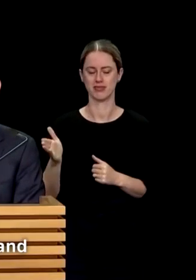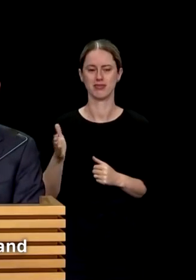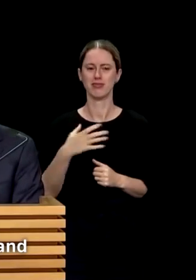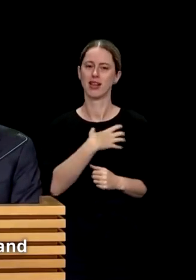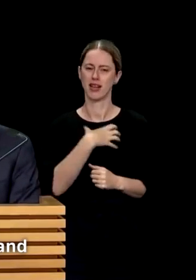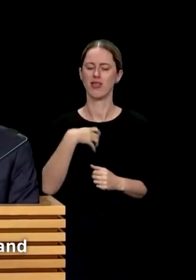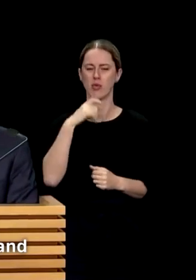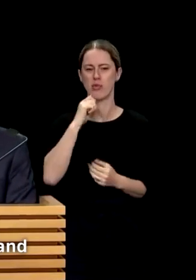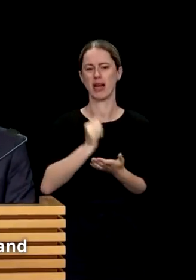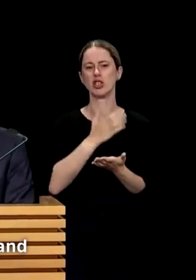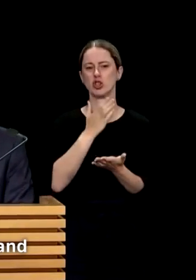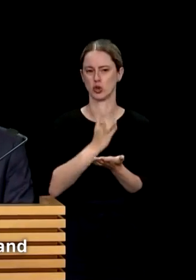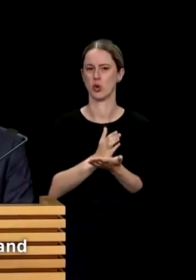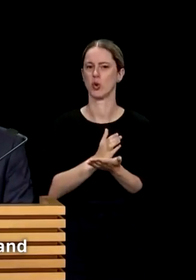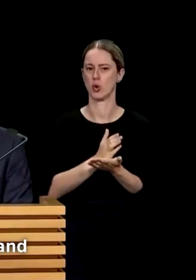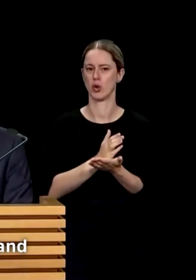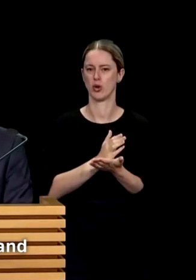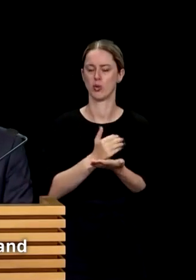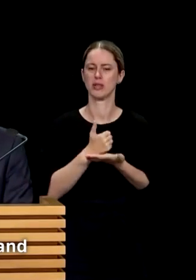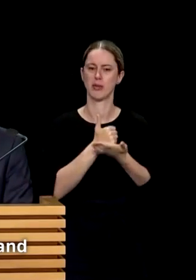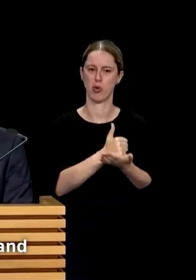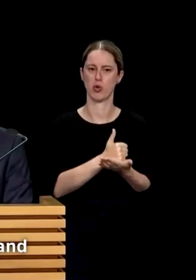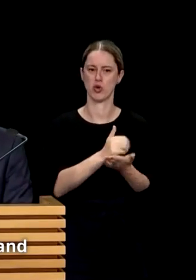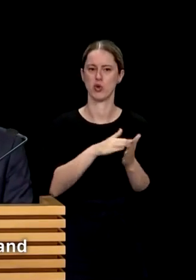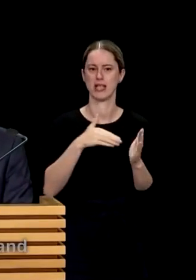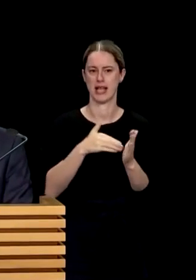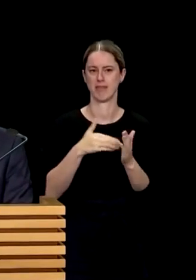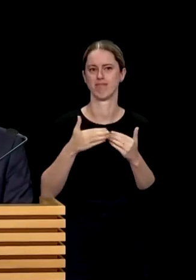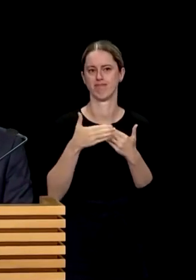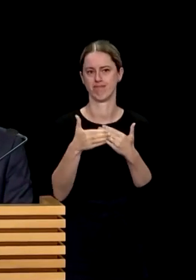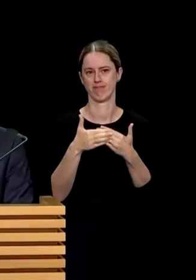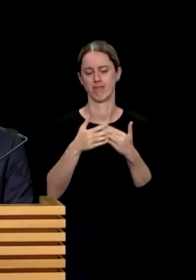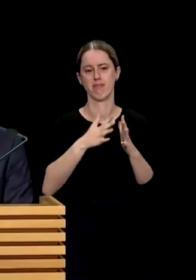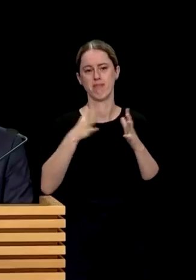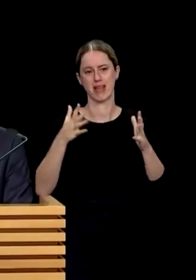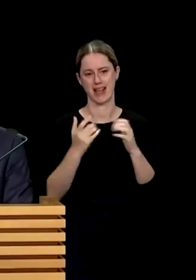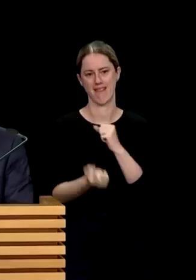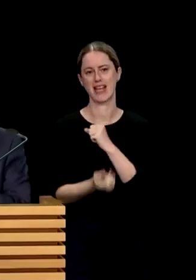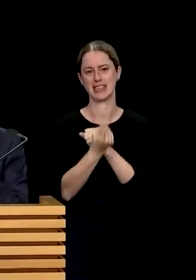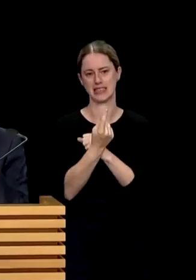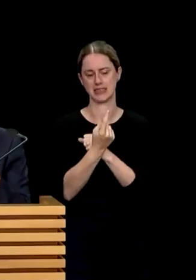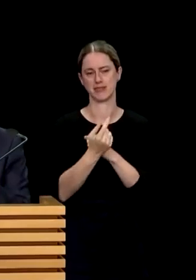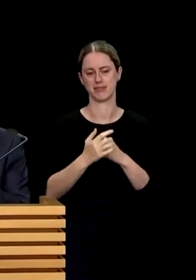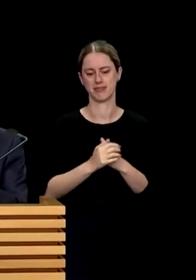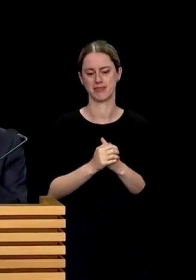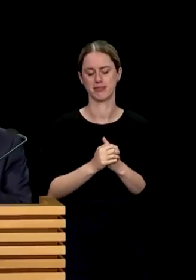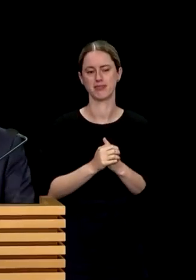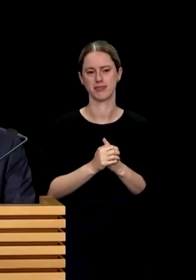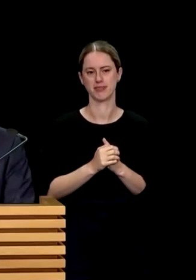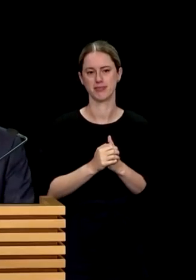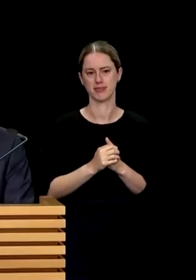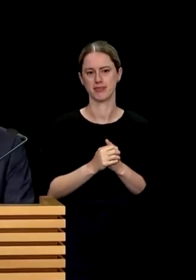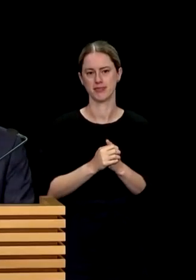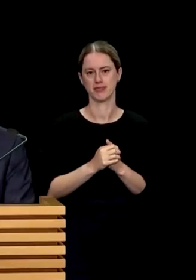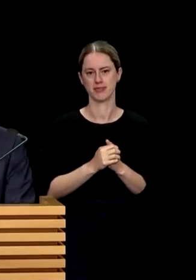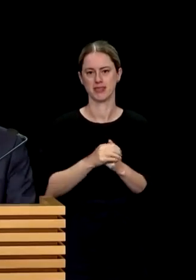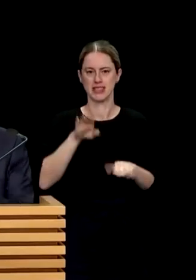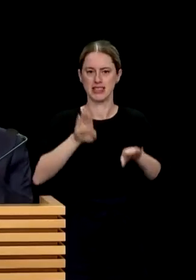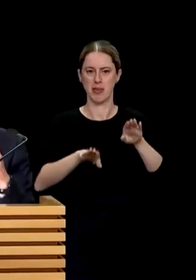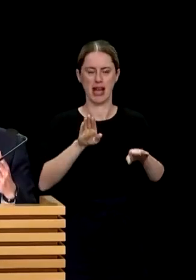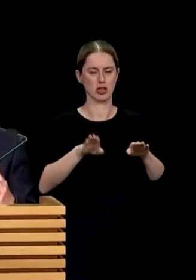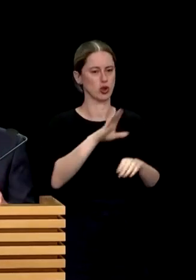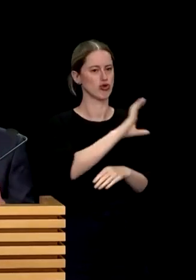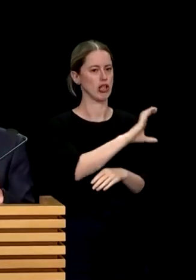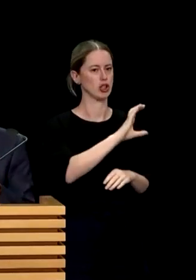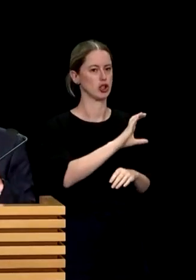wir werden auf jeden Fall dafür sorgen dass Neuseeland dies übersteht es handelt sich um ein Bedeutendes Ereignissen einer Größenordnung wie wir sie